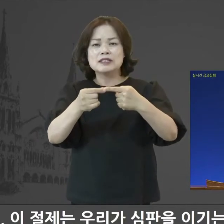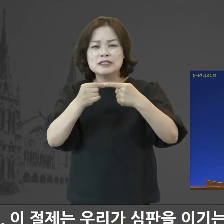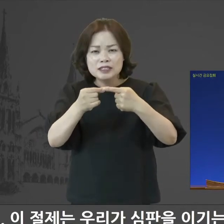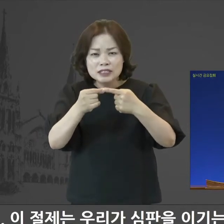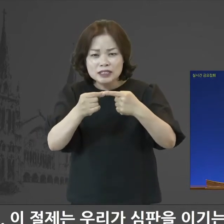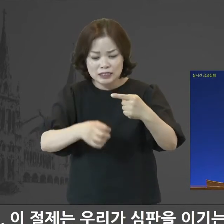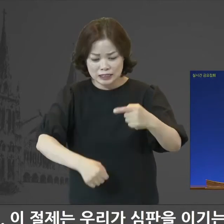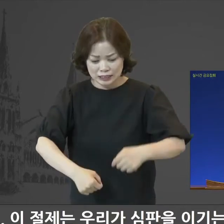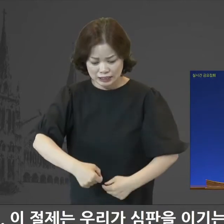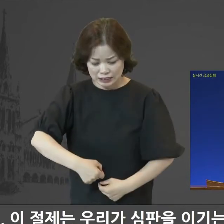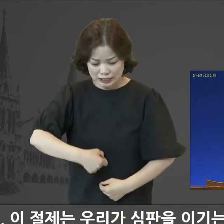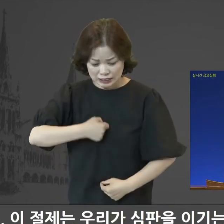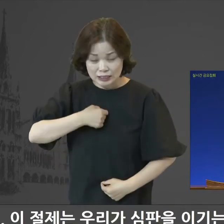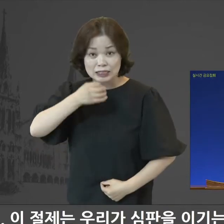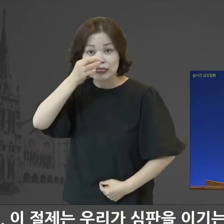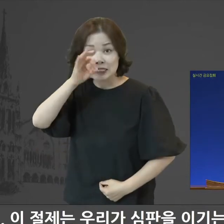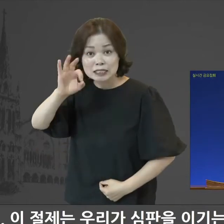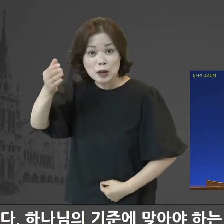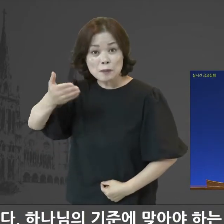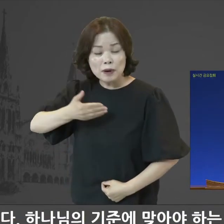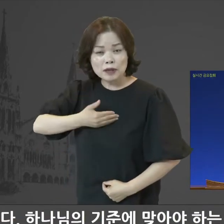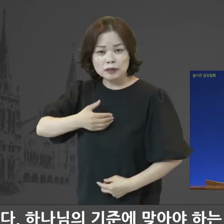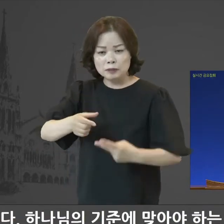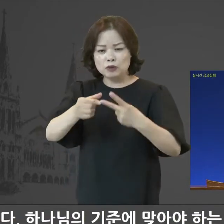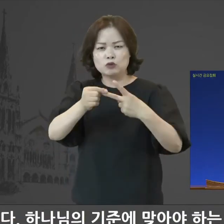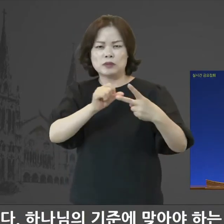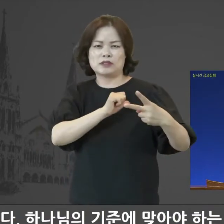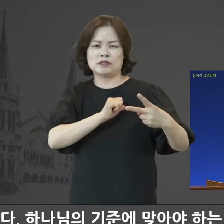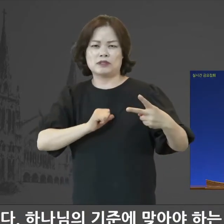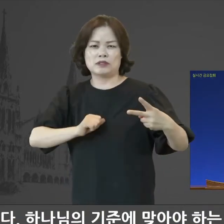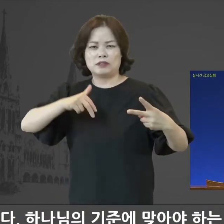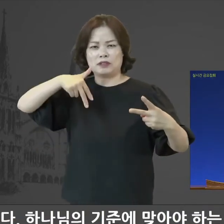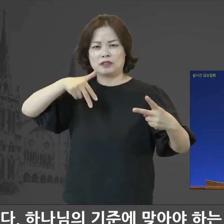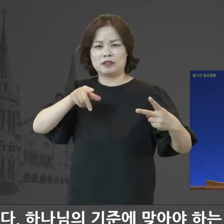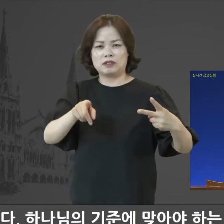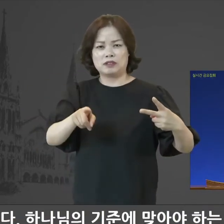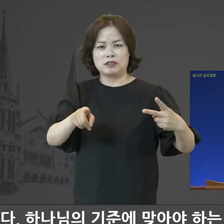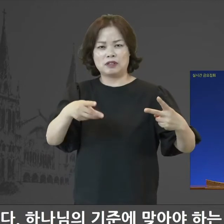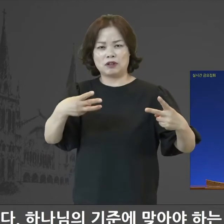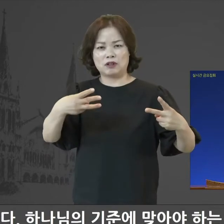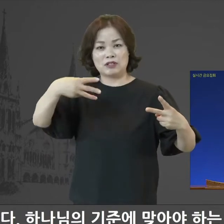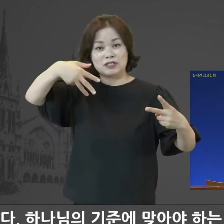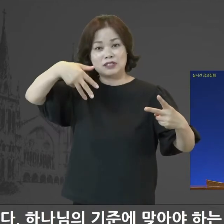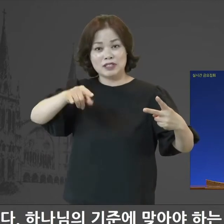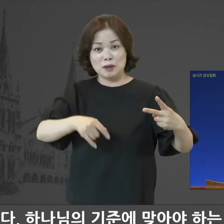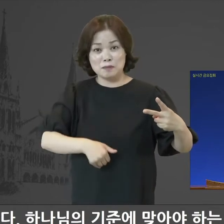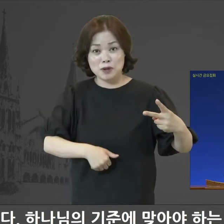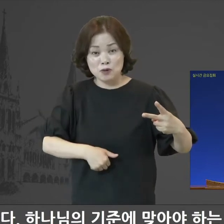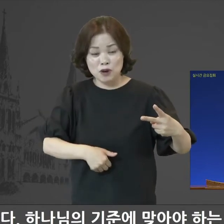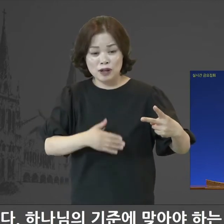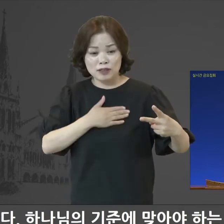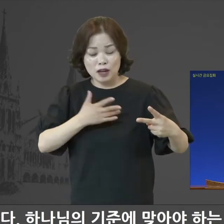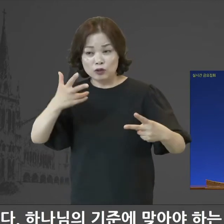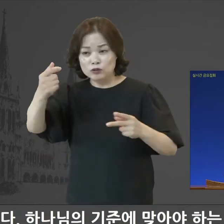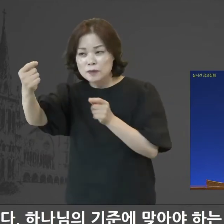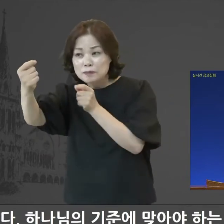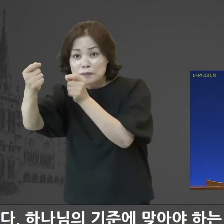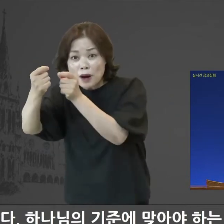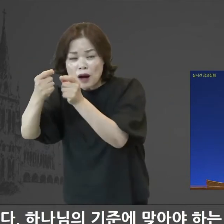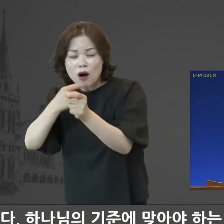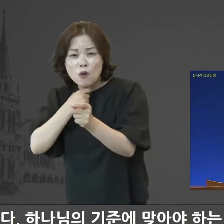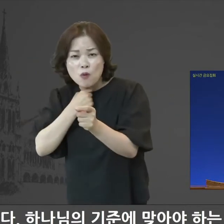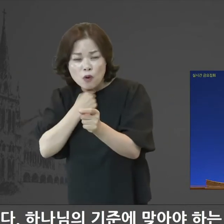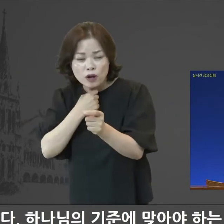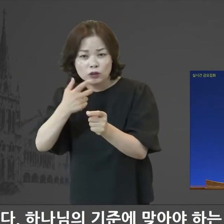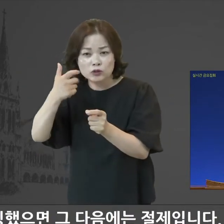내가 의롭다함을 칭했으면 그 다음에 절제가 따라가야 됩니다. 사랑하는 여러분, 잠시 생각해 보십시오. 내가 주님과 가까워지기